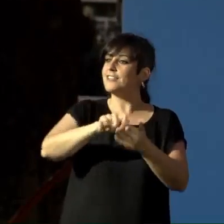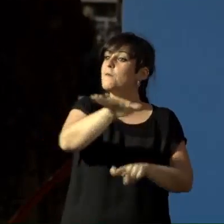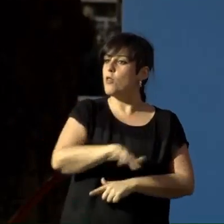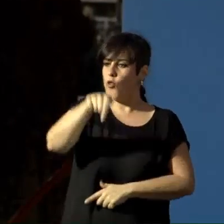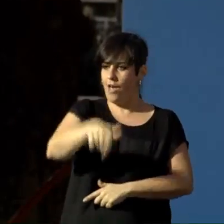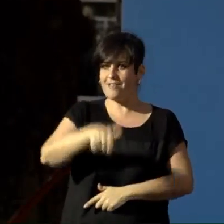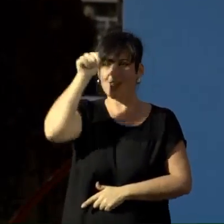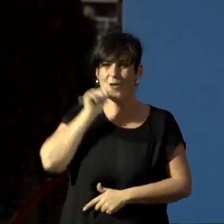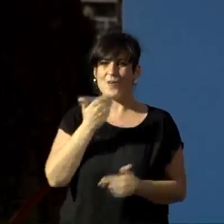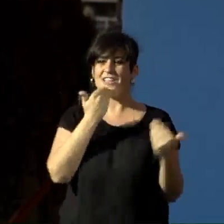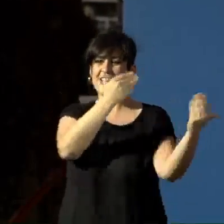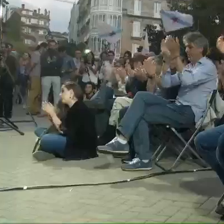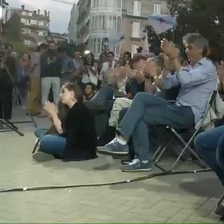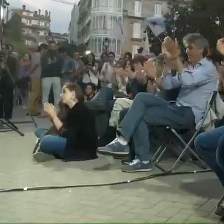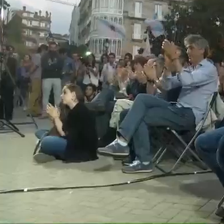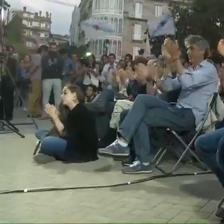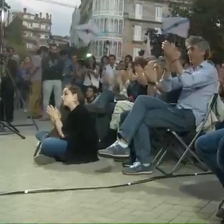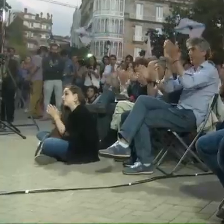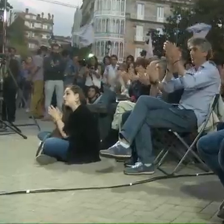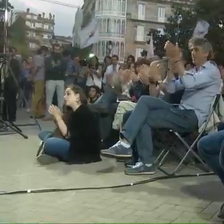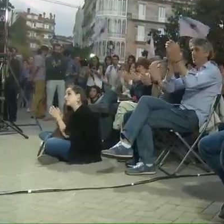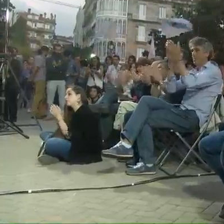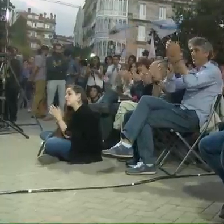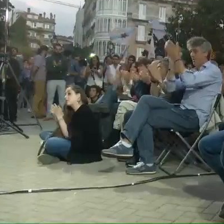provincia. Moitas grazas.